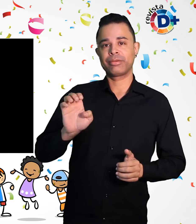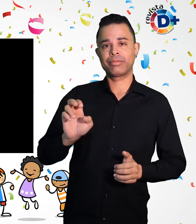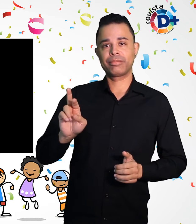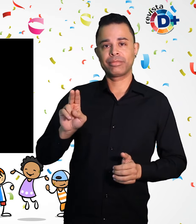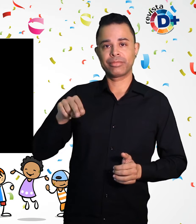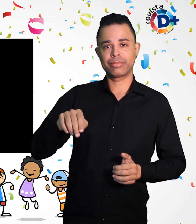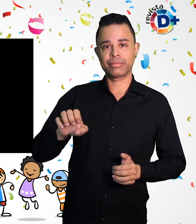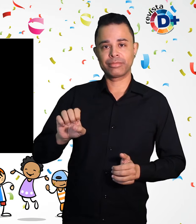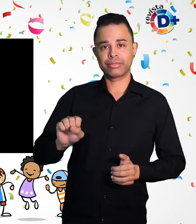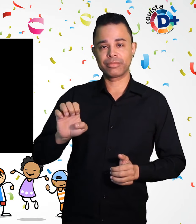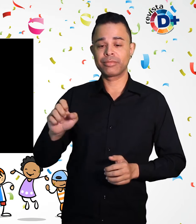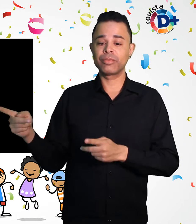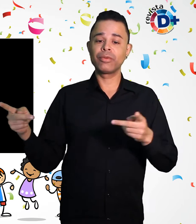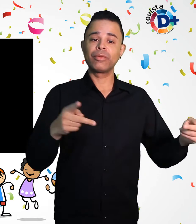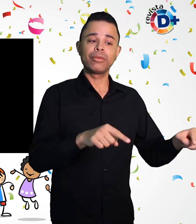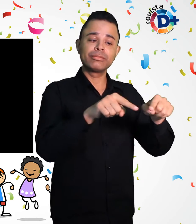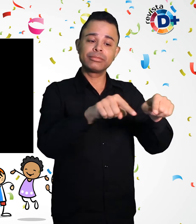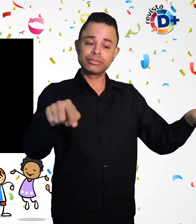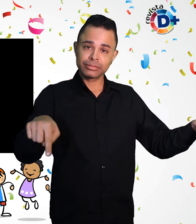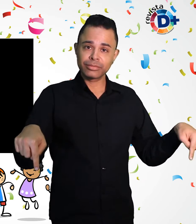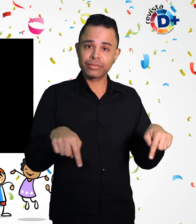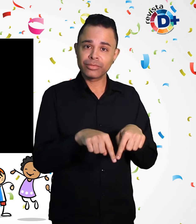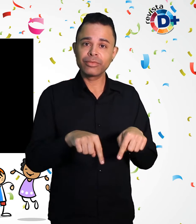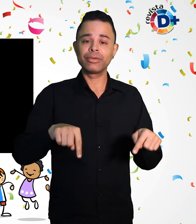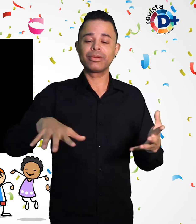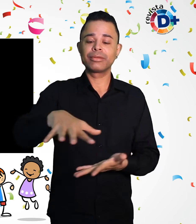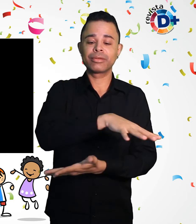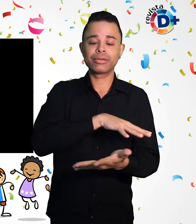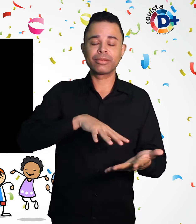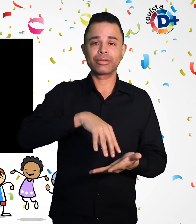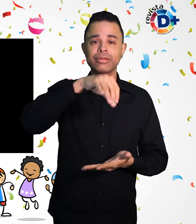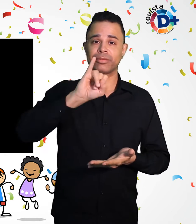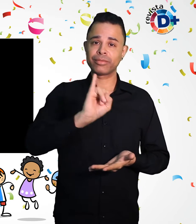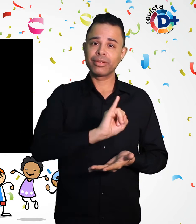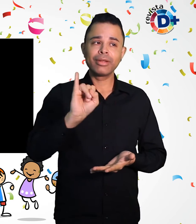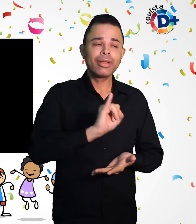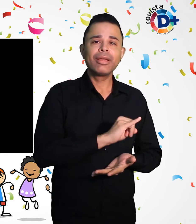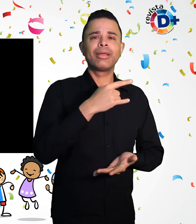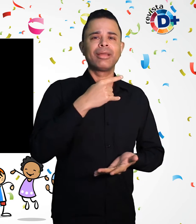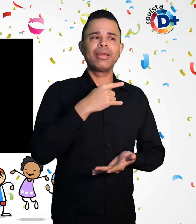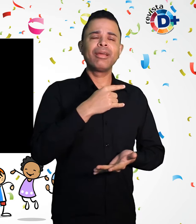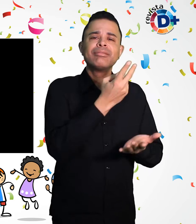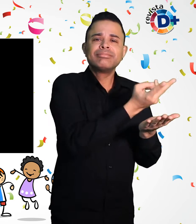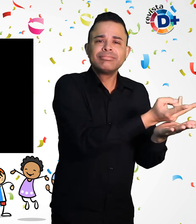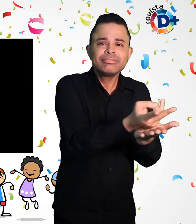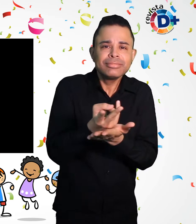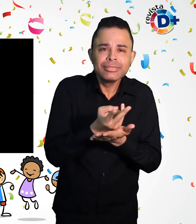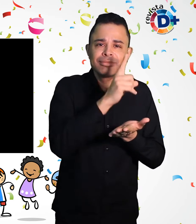Ibirapuera da instituição e tornou a rotina dos pacientes mais leve e feliz é